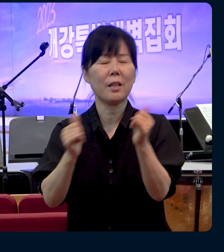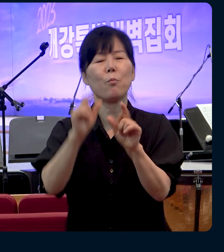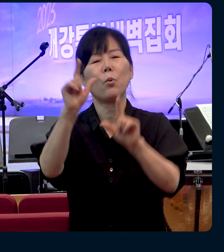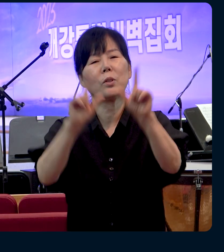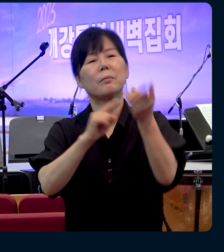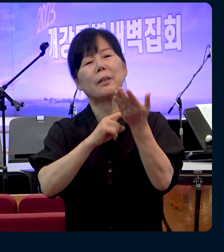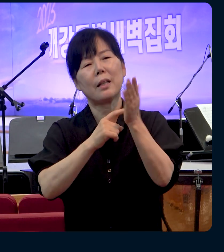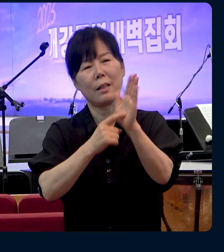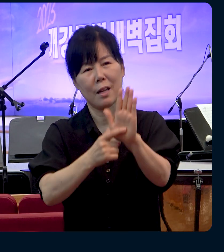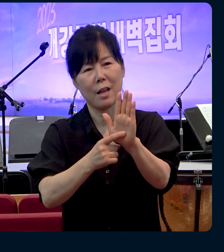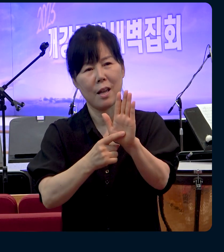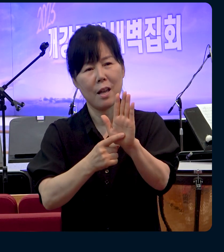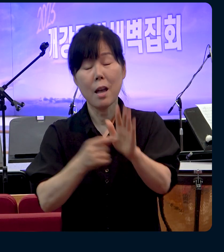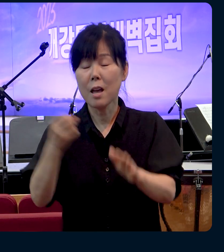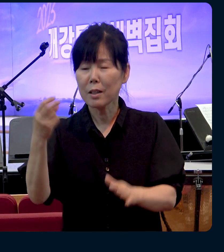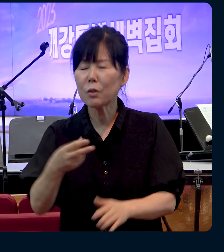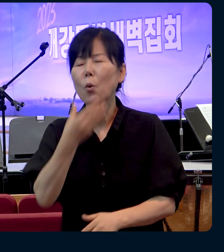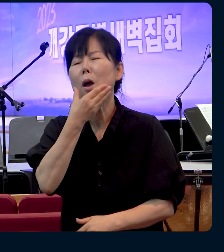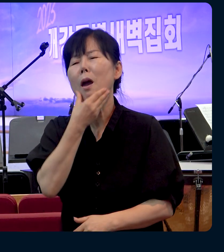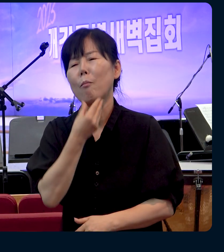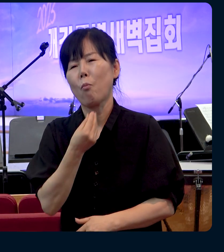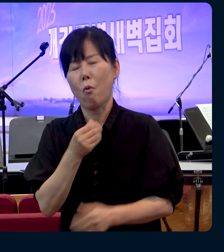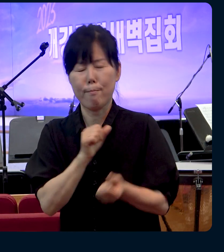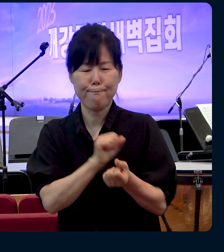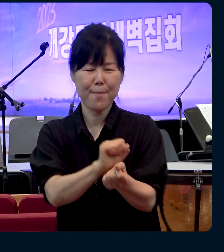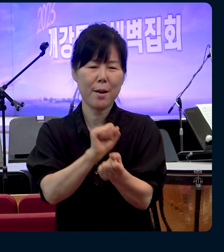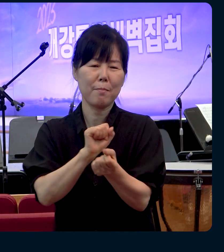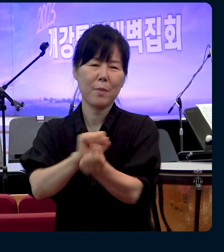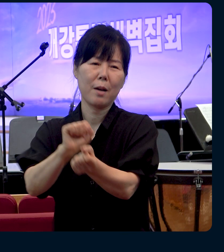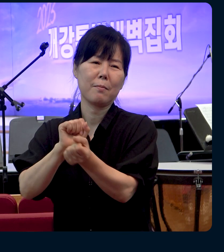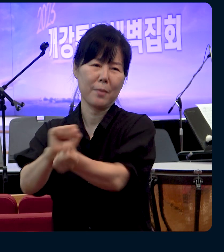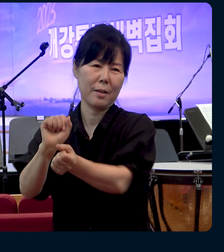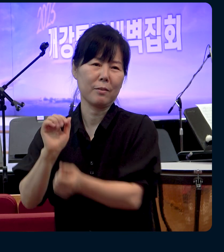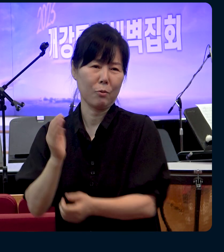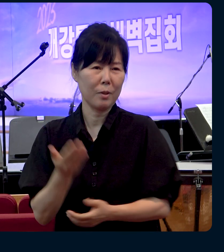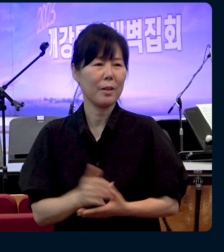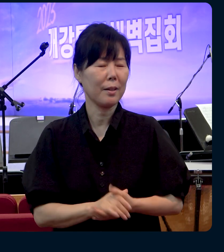그렇게 풍성하면 사람들이 행복합니다.